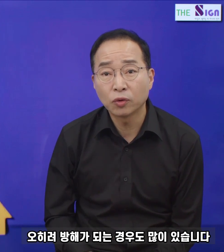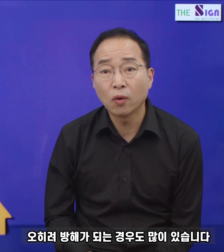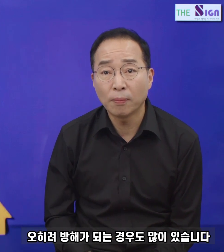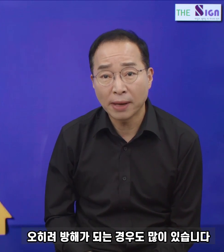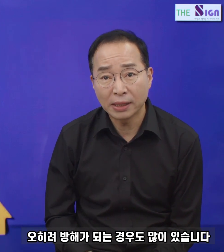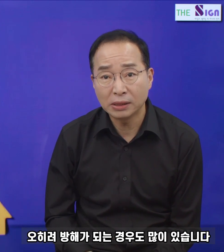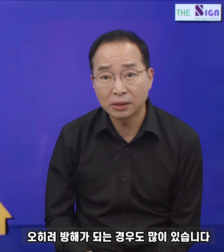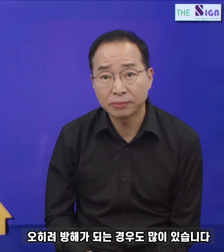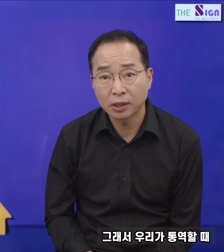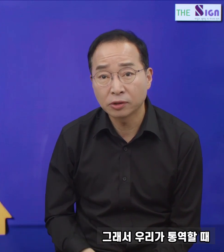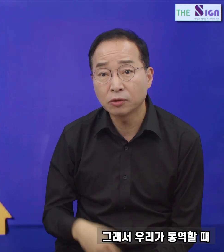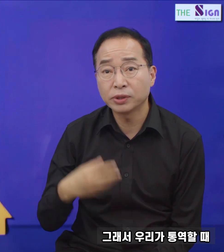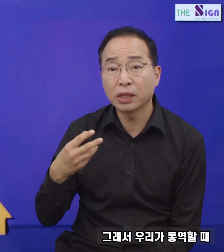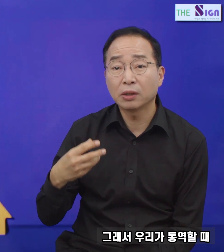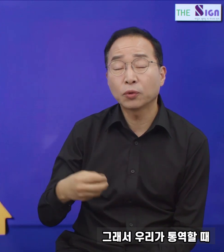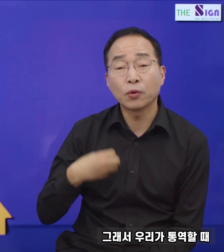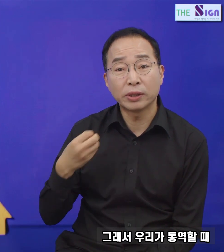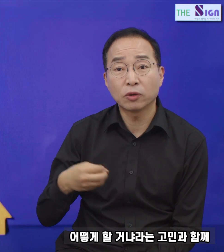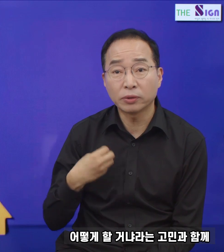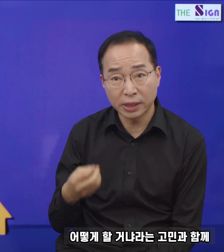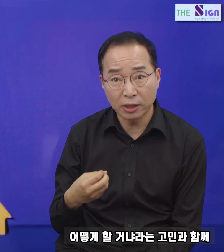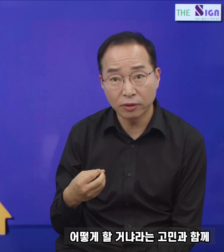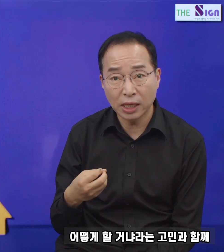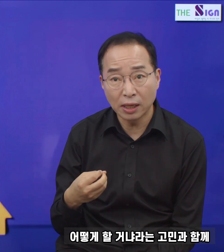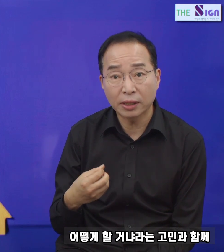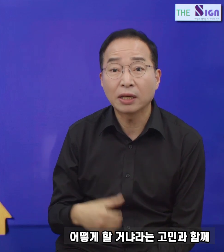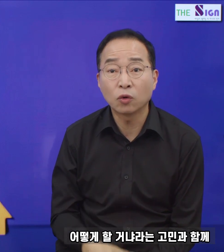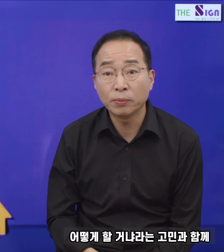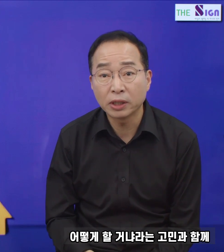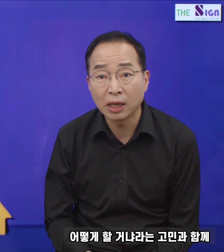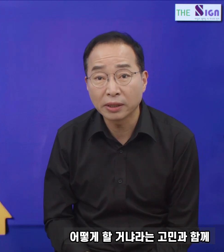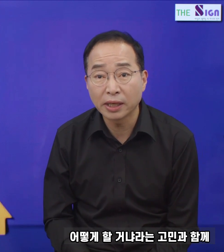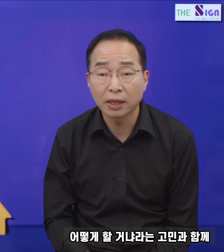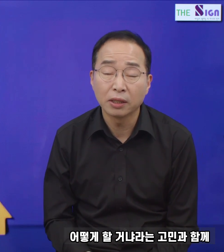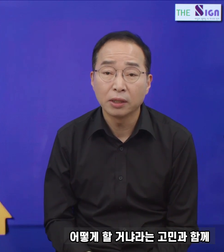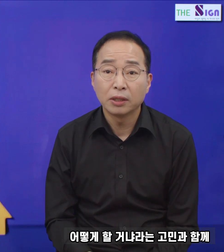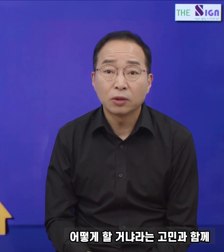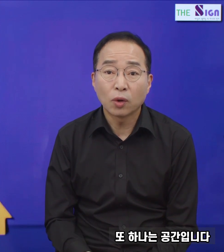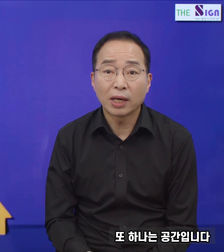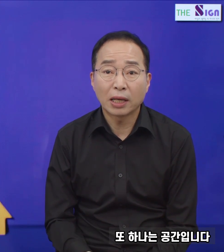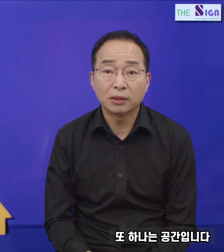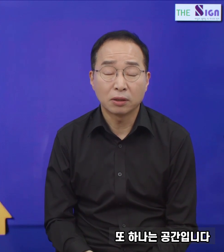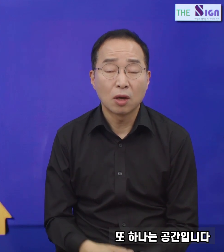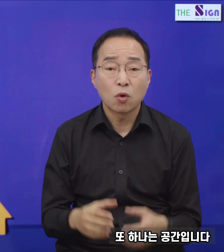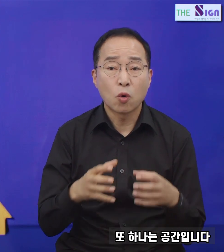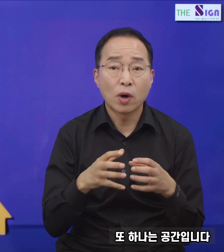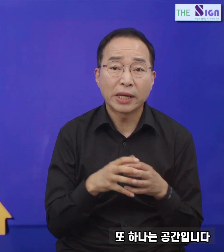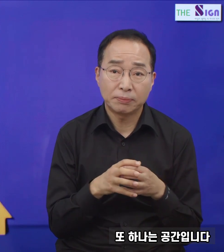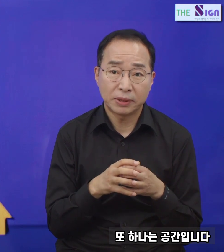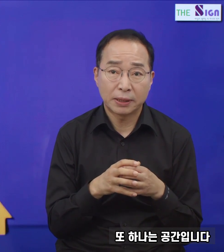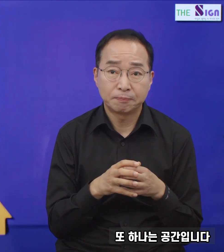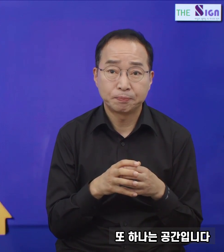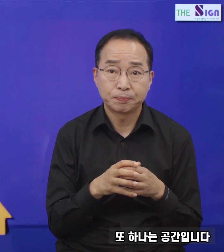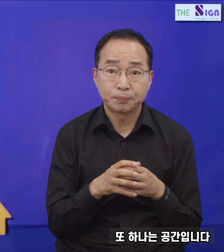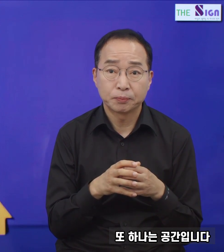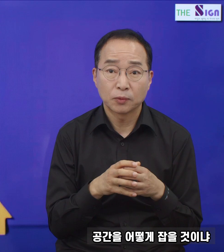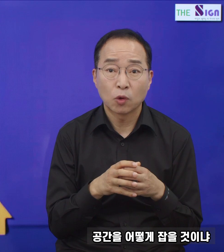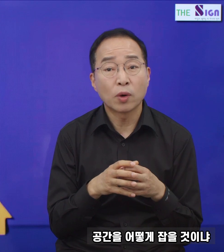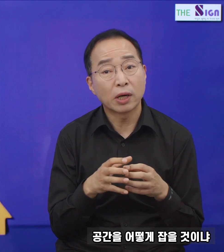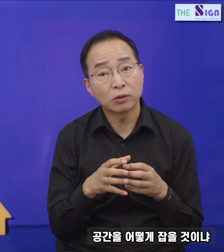경우도 많이 있습니다. 그래서 우리가 통역할 때 어떻게 할 거냐라는 고민과 함께 또 하나는 공간입니다. 공간을